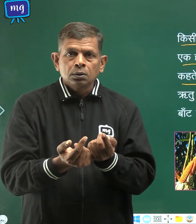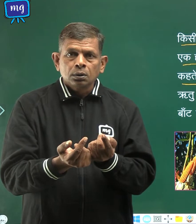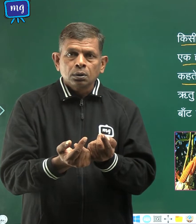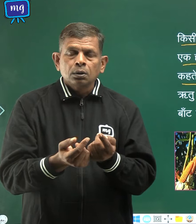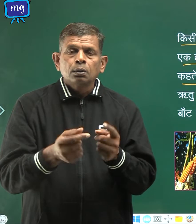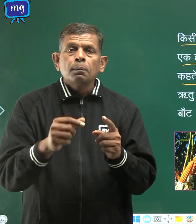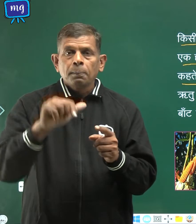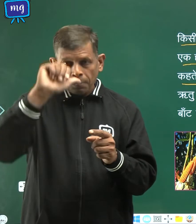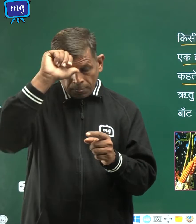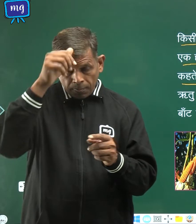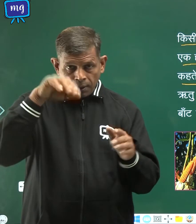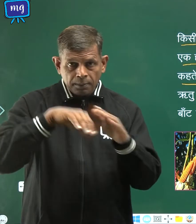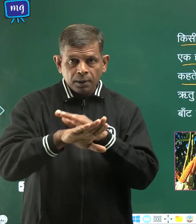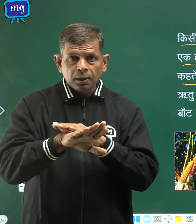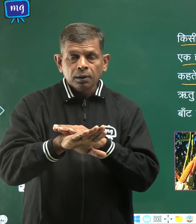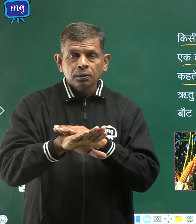भारत में